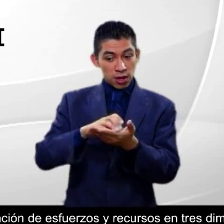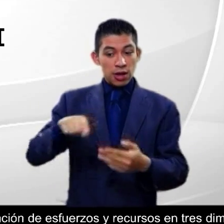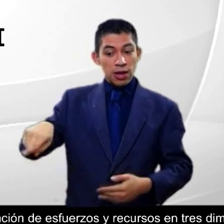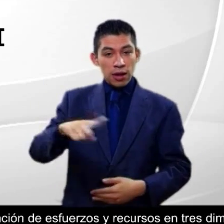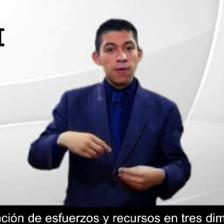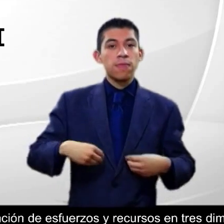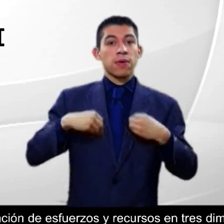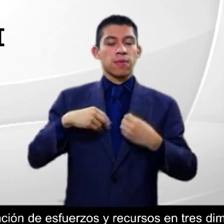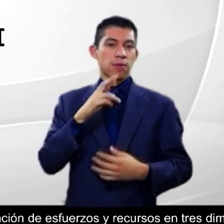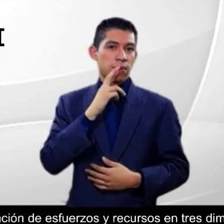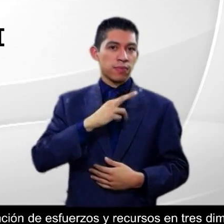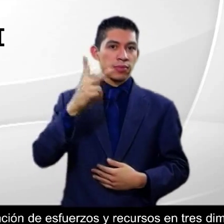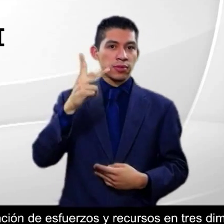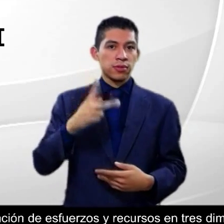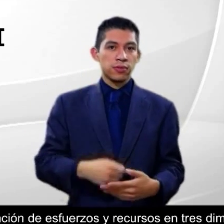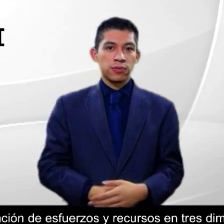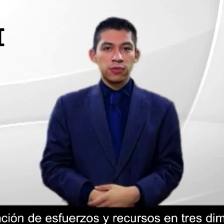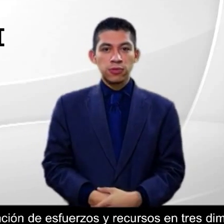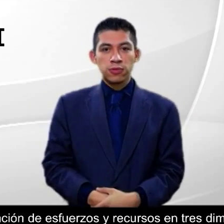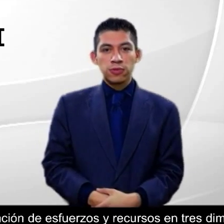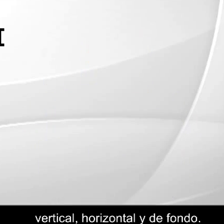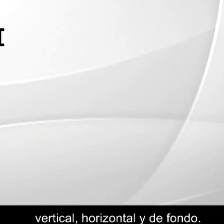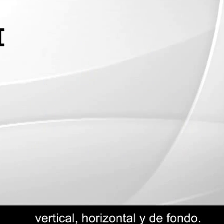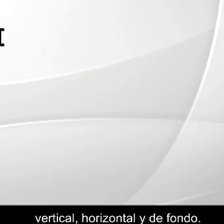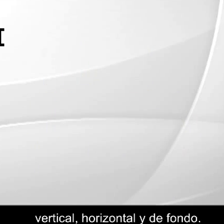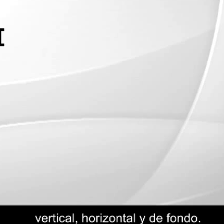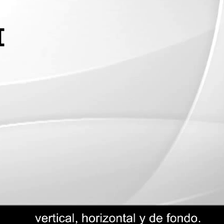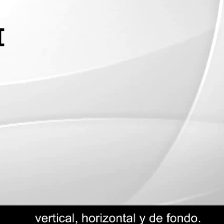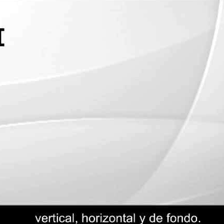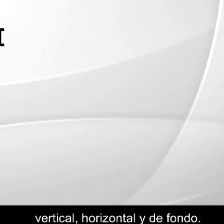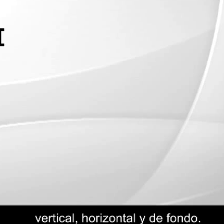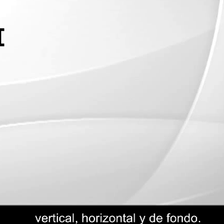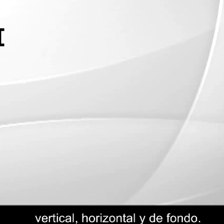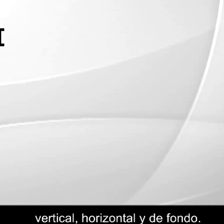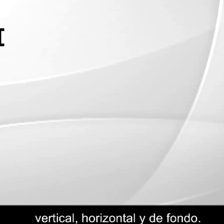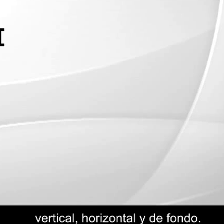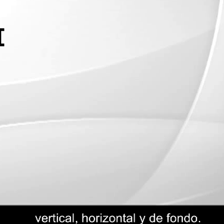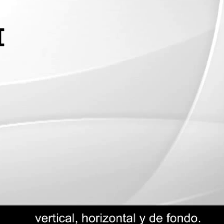esfuerzos y recursos en tres dimensiones, vertical, horizontal y de fondo